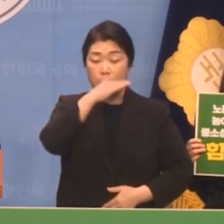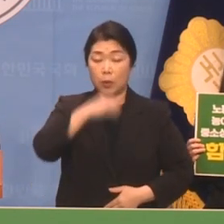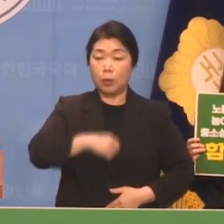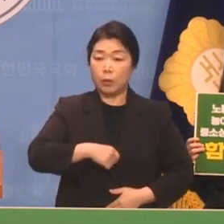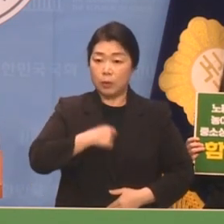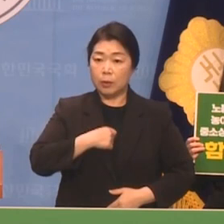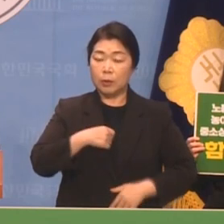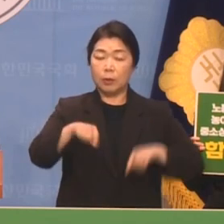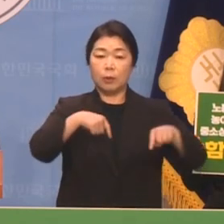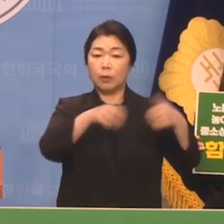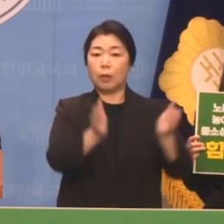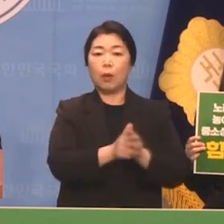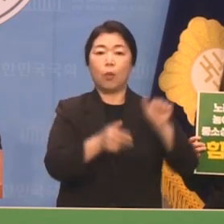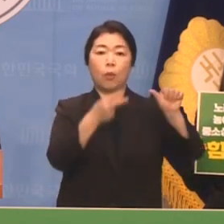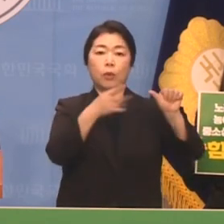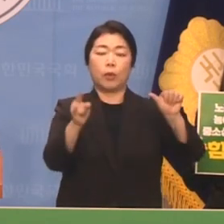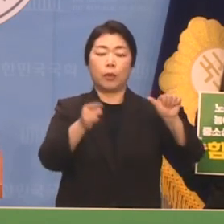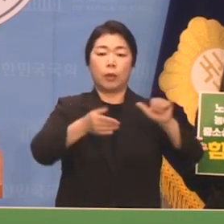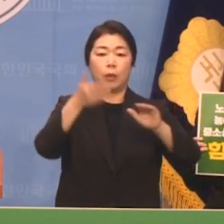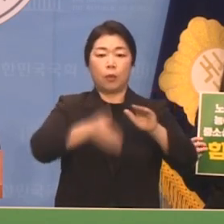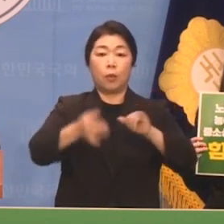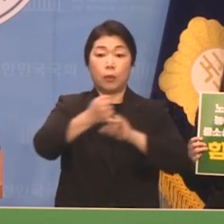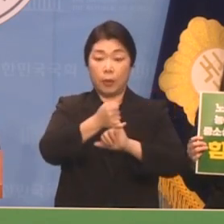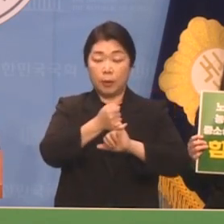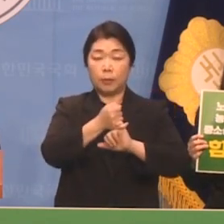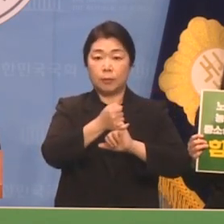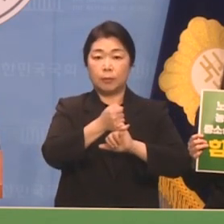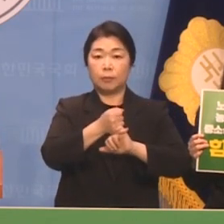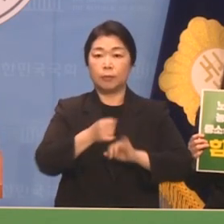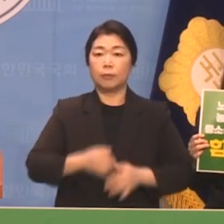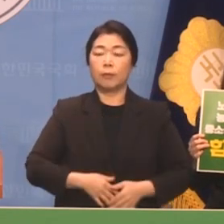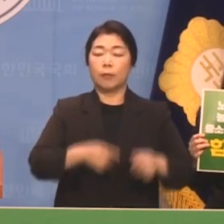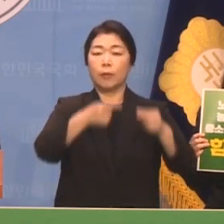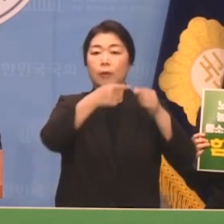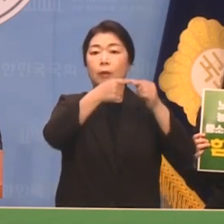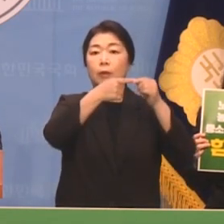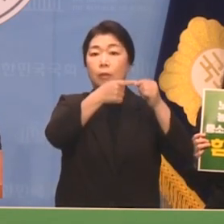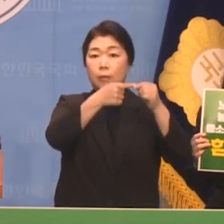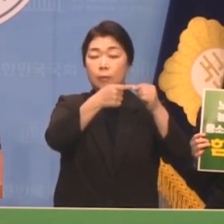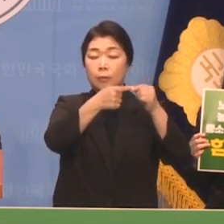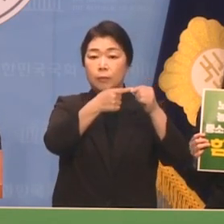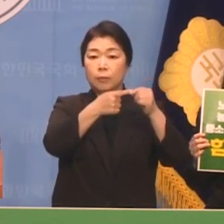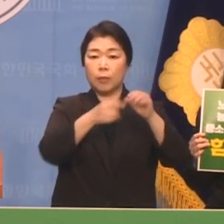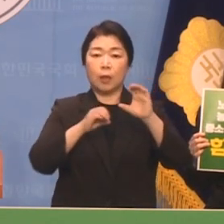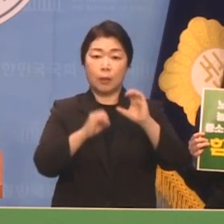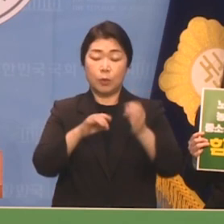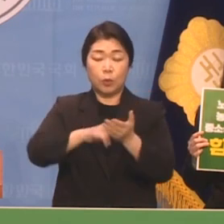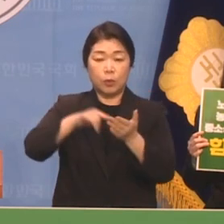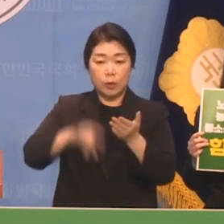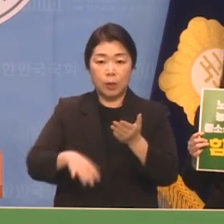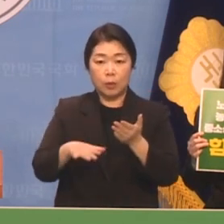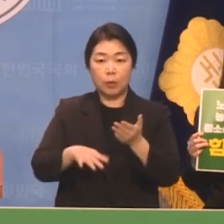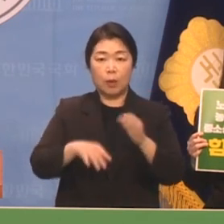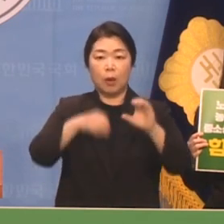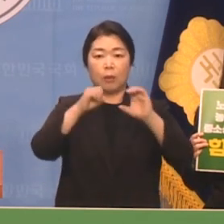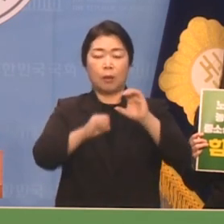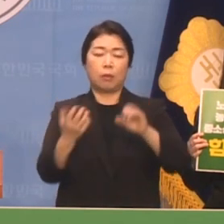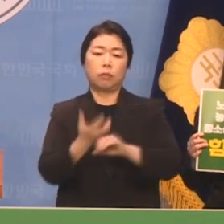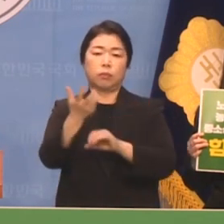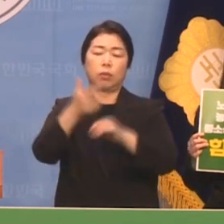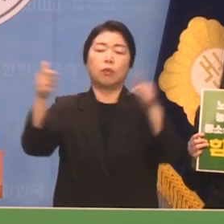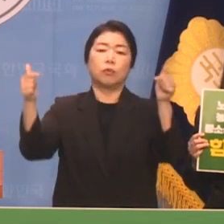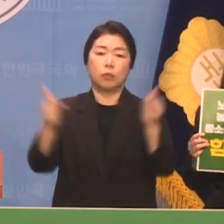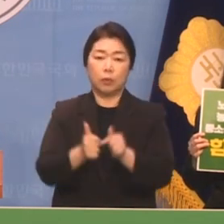녹색정의당의 5대 기후 대응 공약은 다음과 같습니다. 첫 번째, 탄소세로 탄소 배출을 줄이고